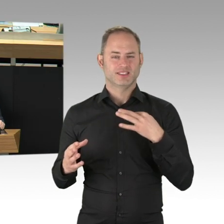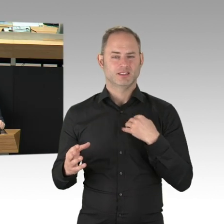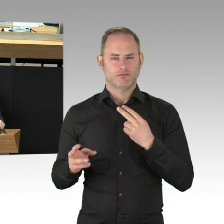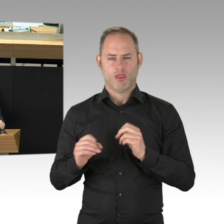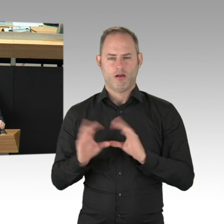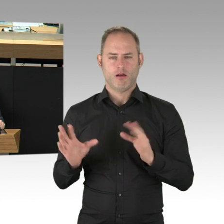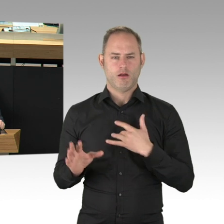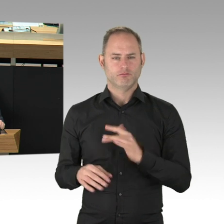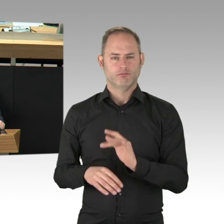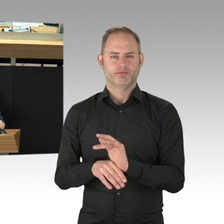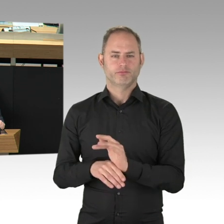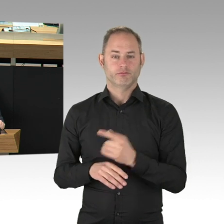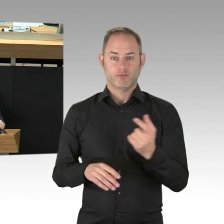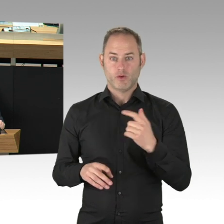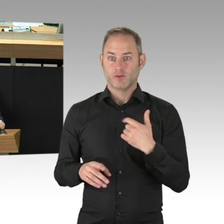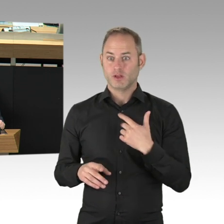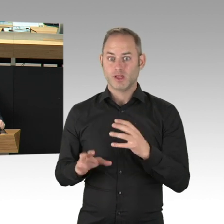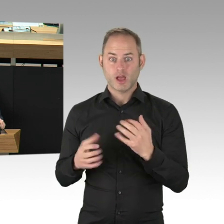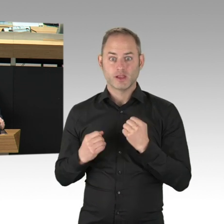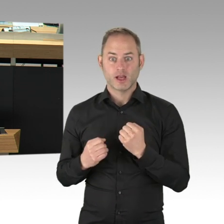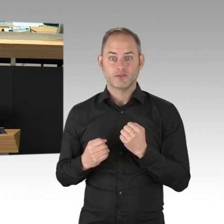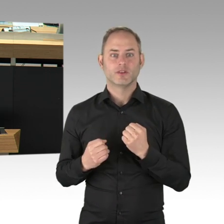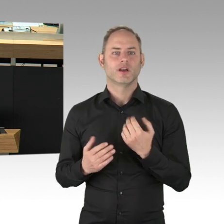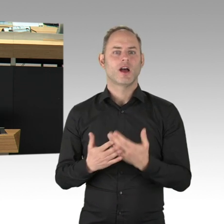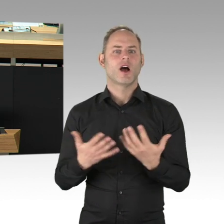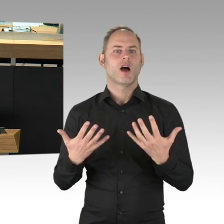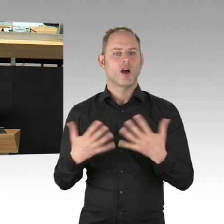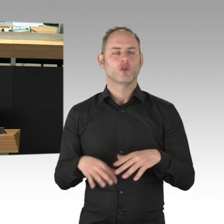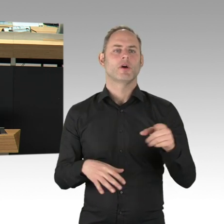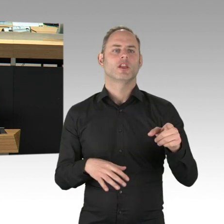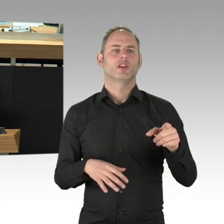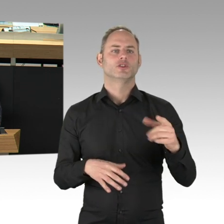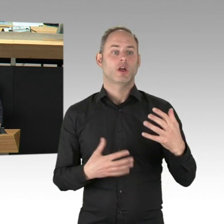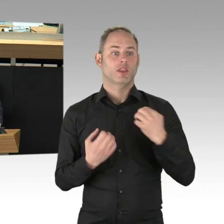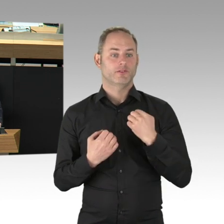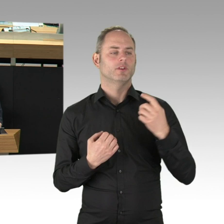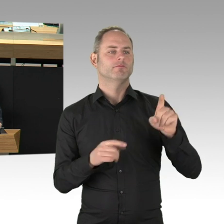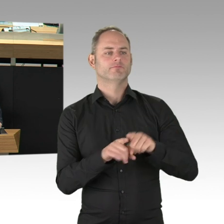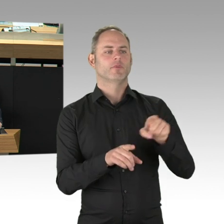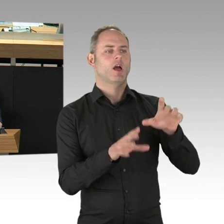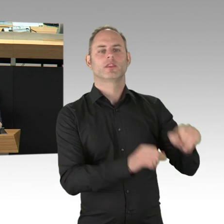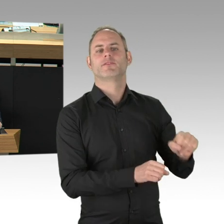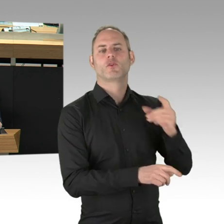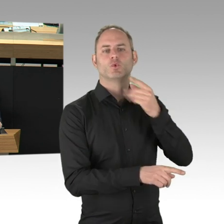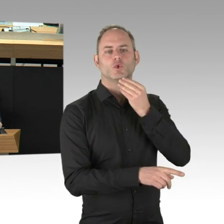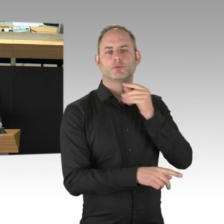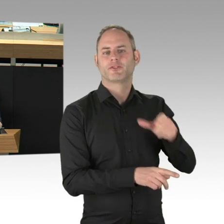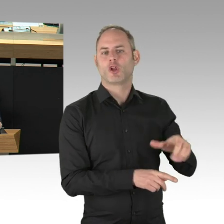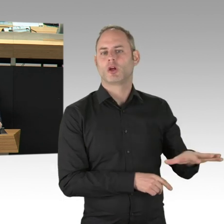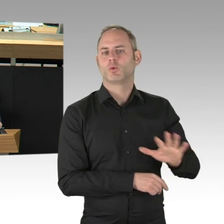als 20.000 Juden nach Israel ausgewandert sind, weil sich die Lage in Frankreich zunehmend